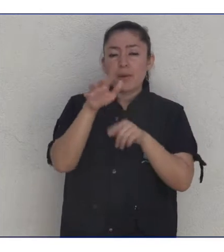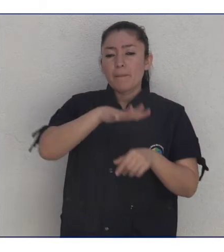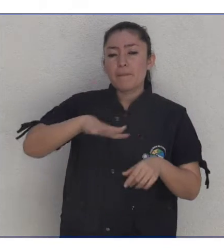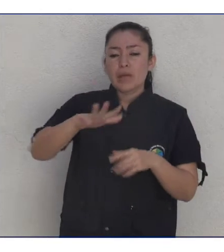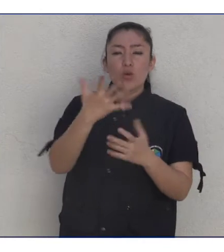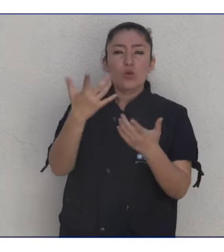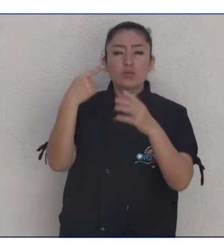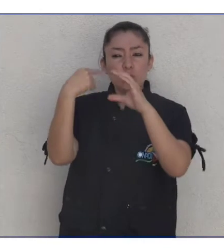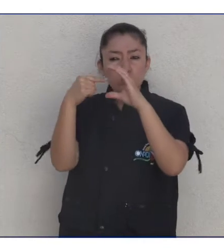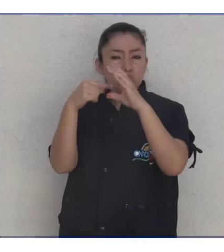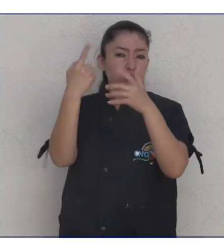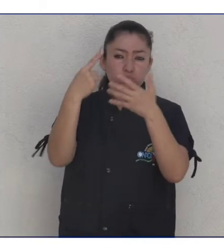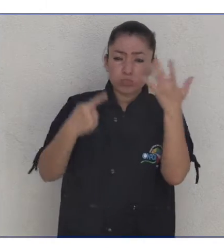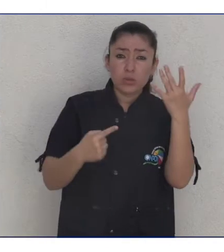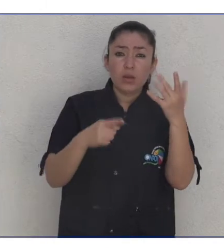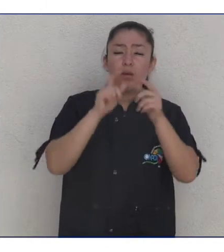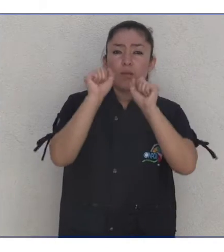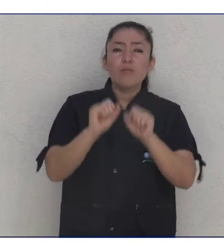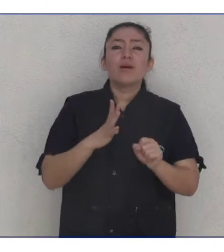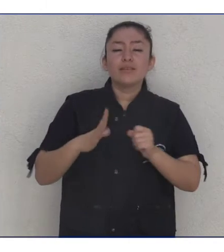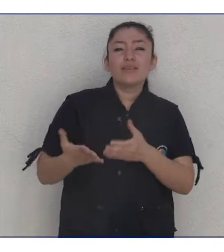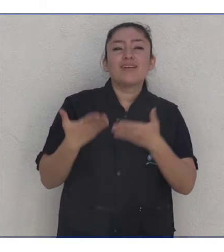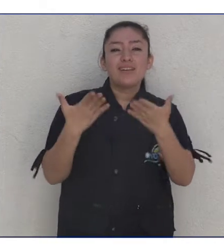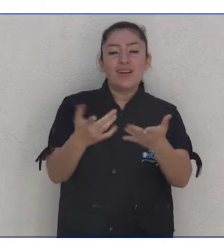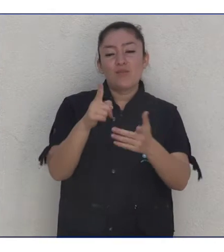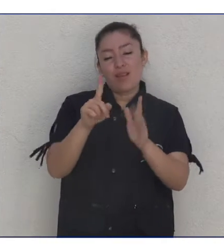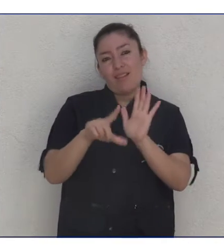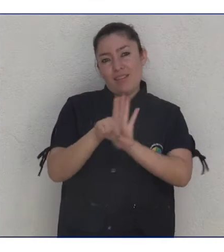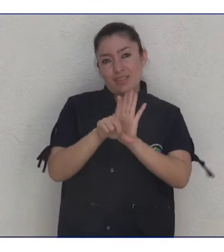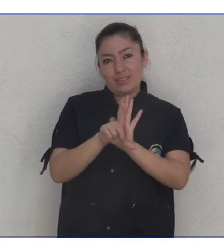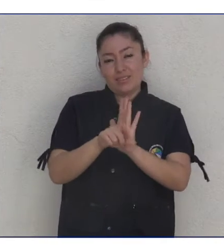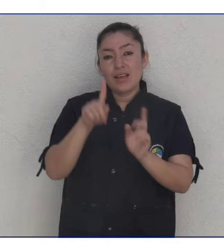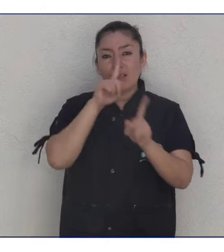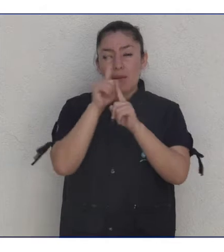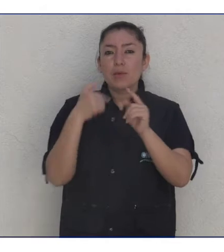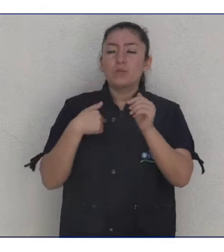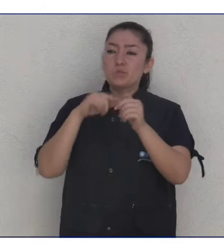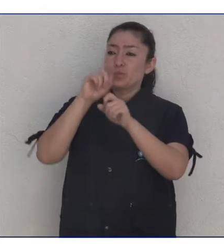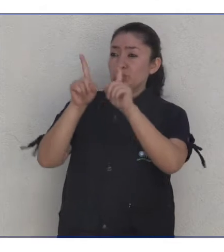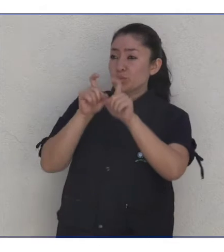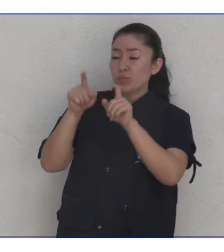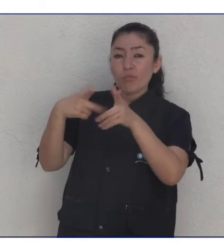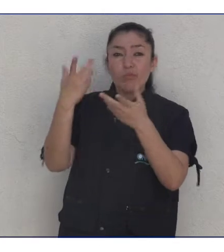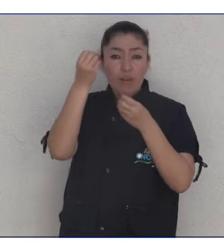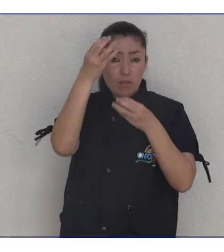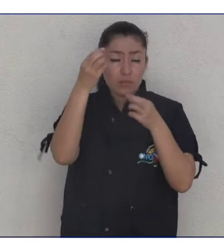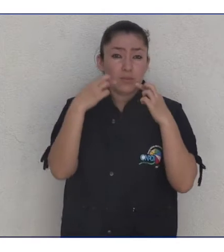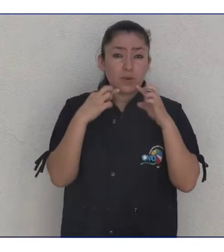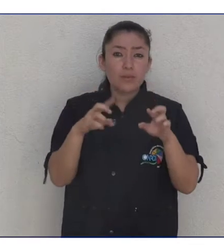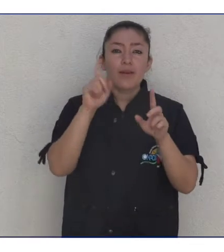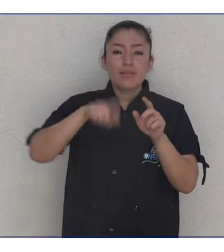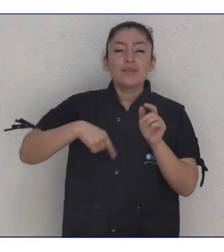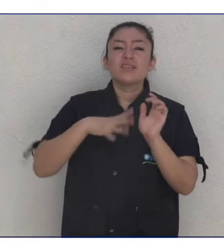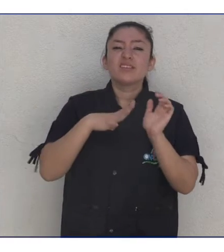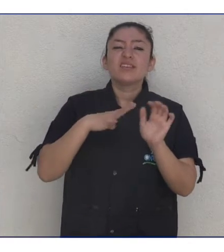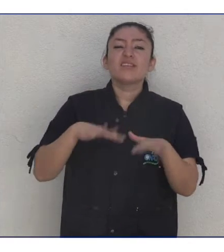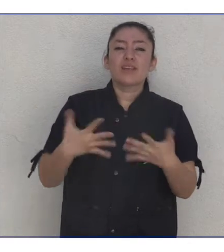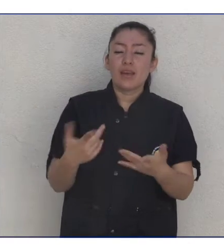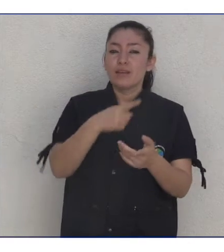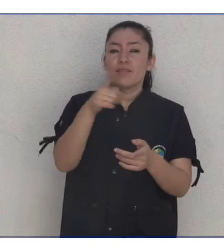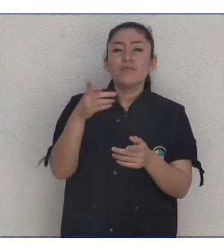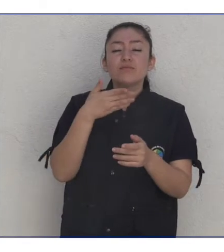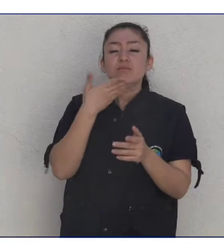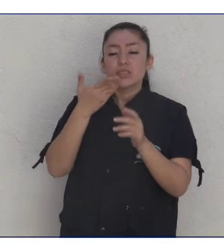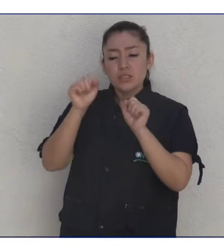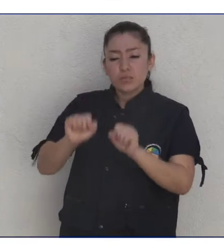medios electrónicos, se hará de conformidad con lo establecido en la presente ley. La consulta de la información pública se regirá por el principio